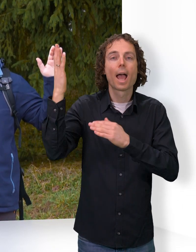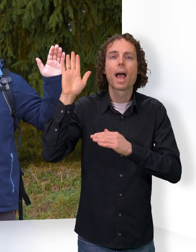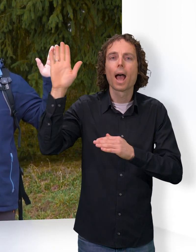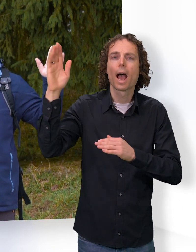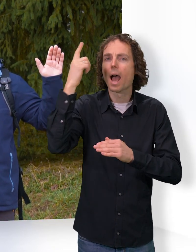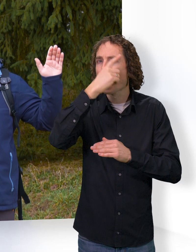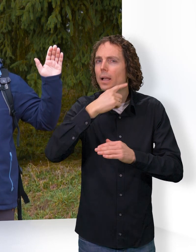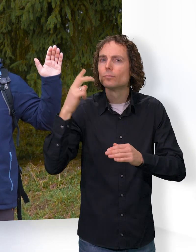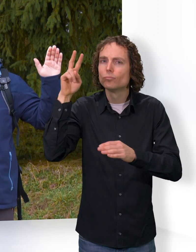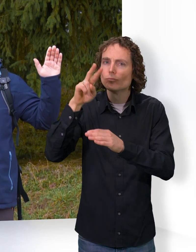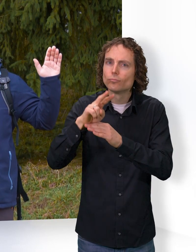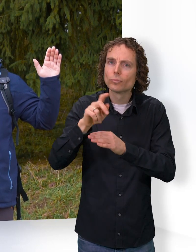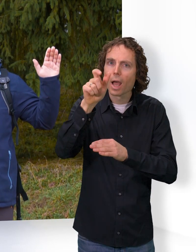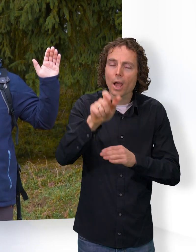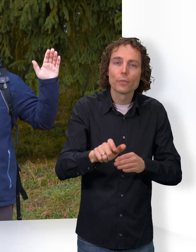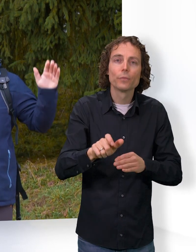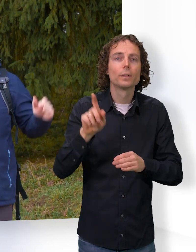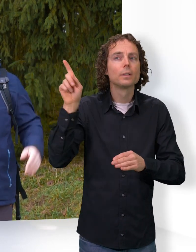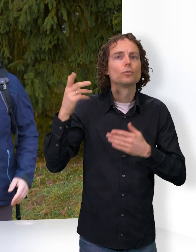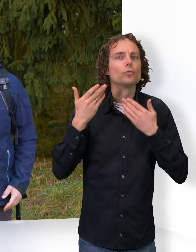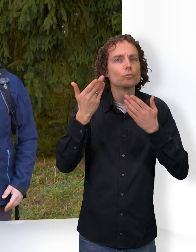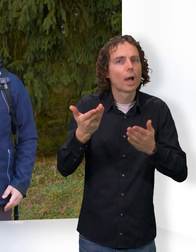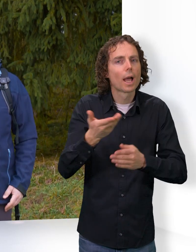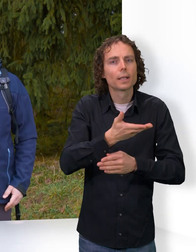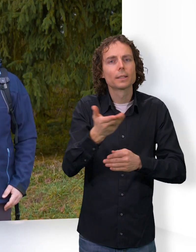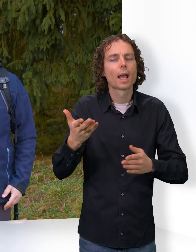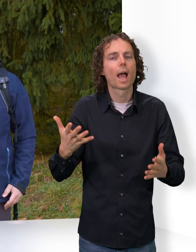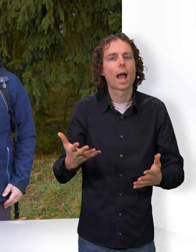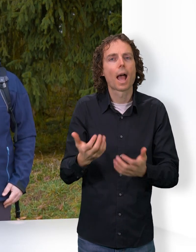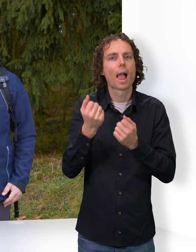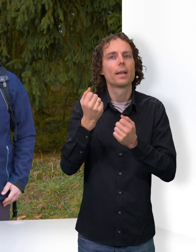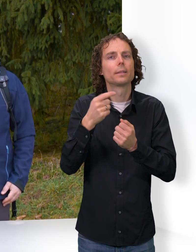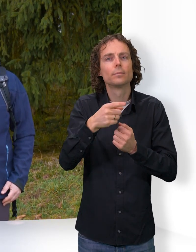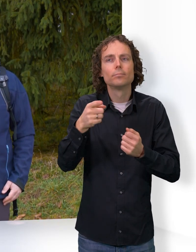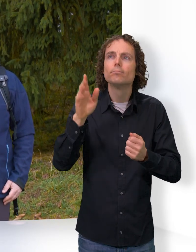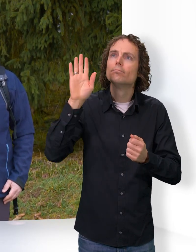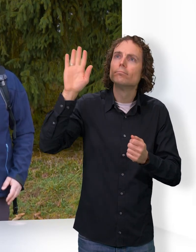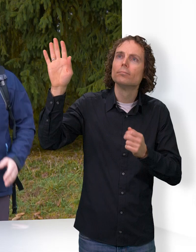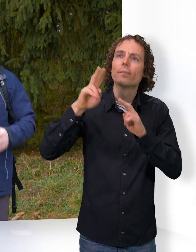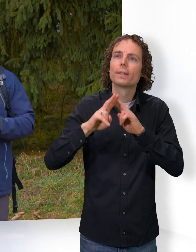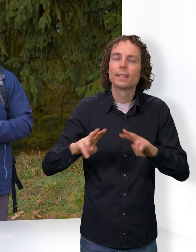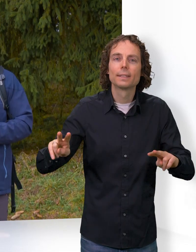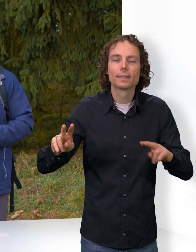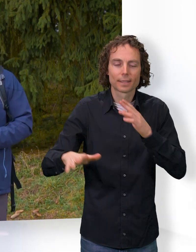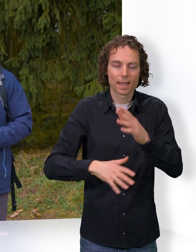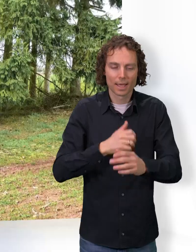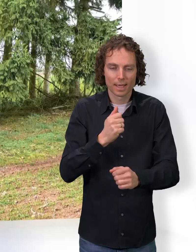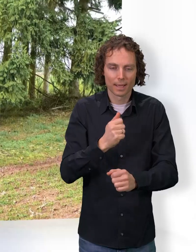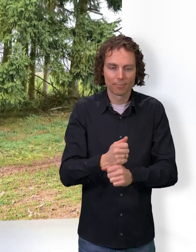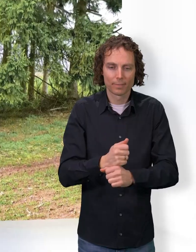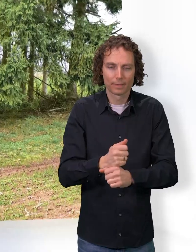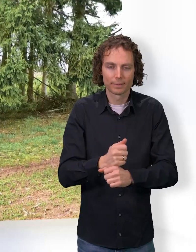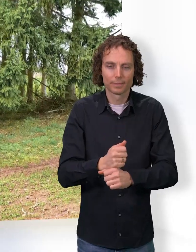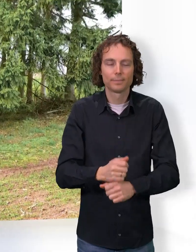erhebe sein Angesicht auf dich und schenke und erhalte dir seinen Frieden. Amen.